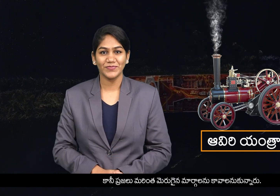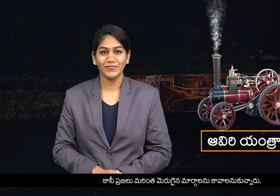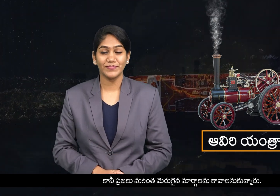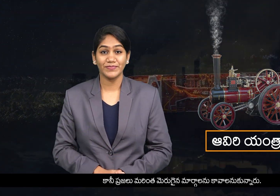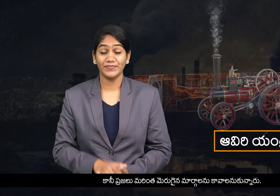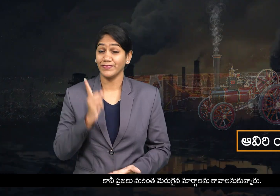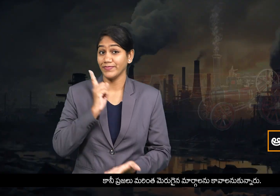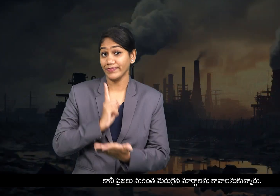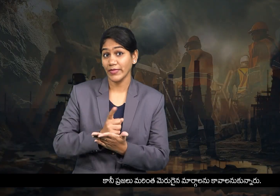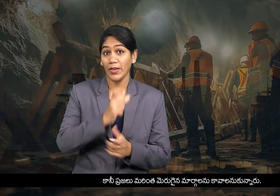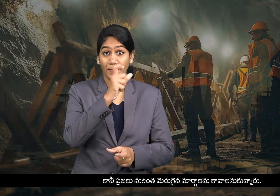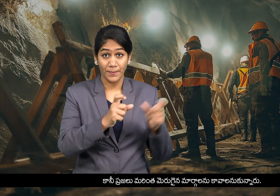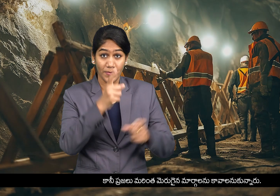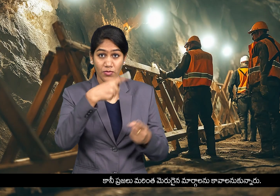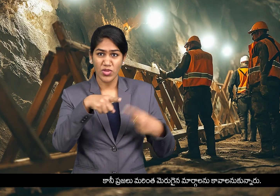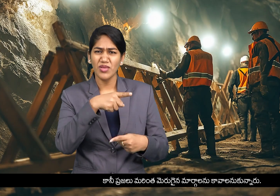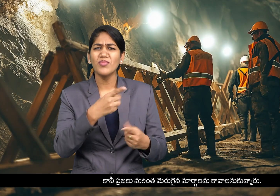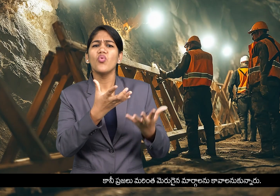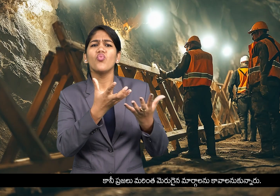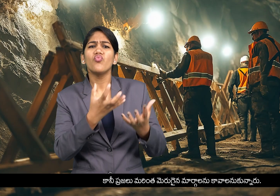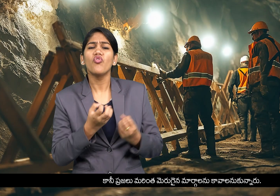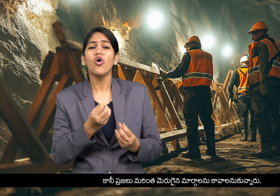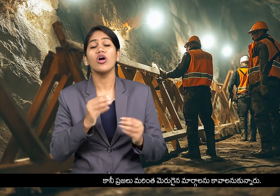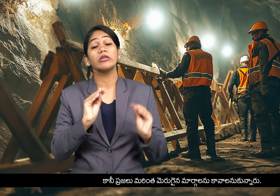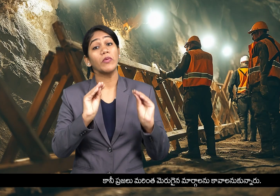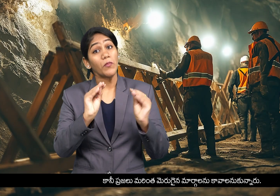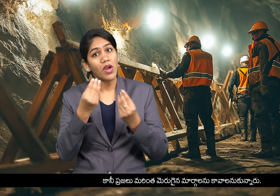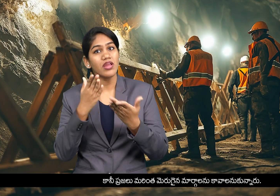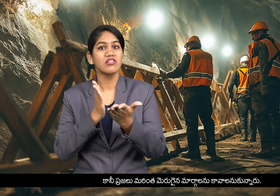కానీ ప్రజలు మరింత మెరుగైన మార్గాలను కావాలనుకున్నారు.